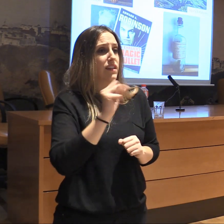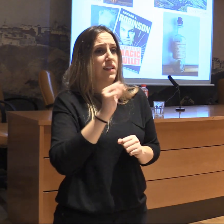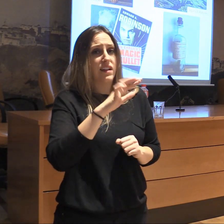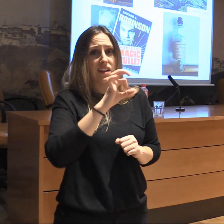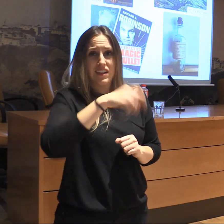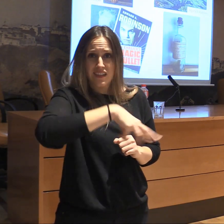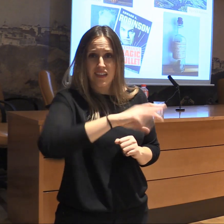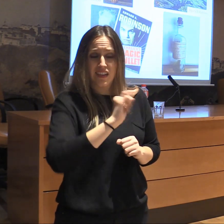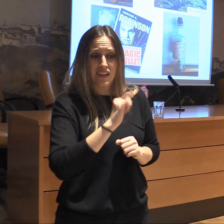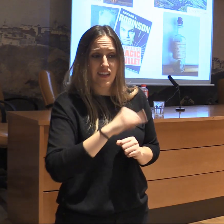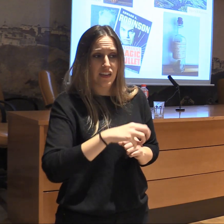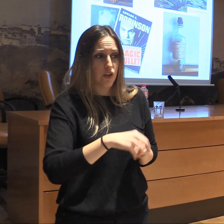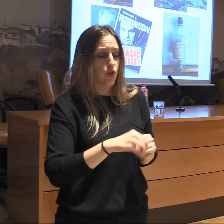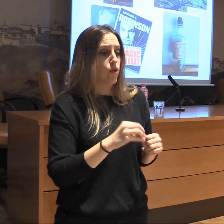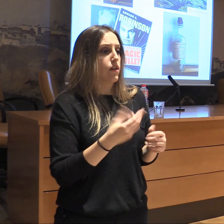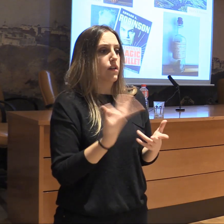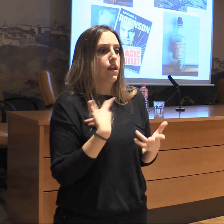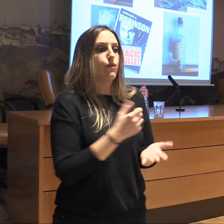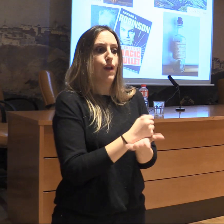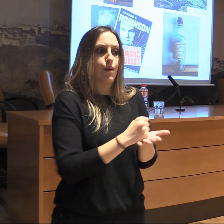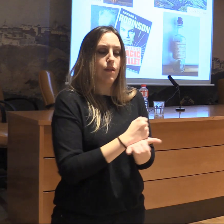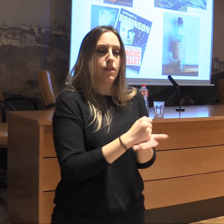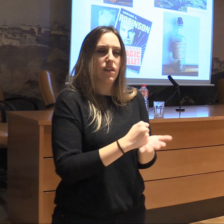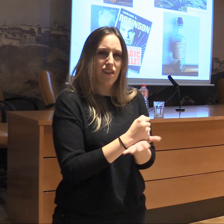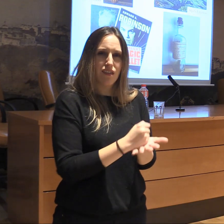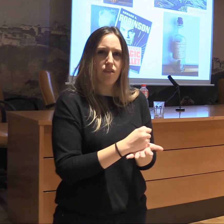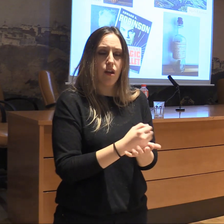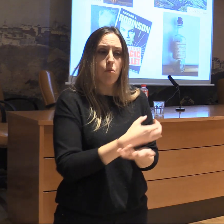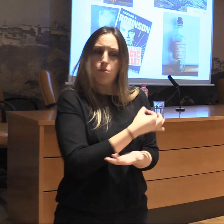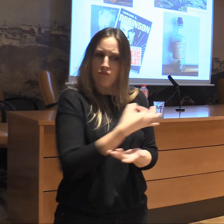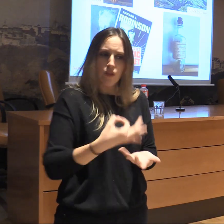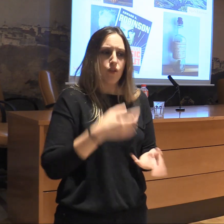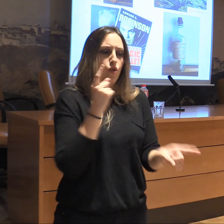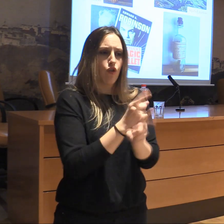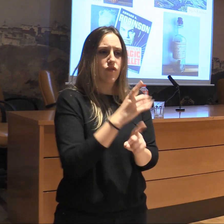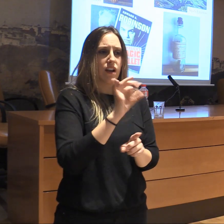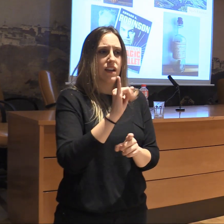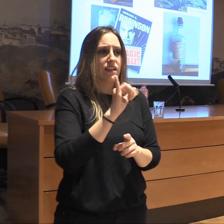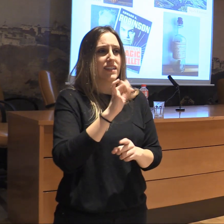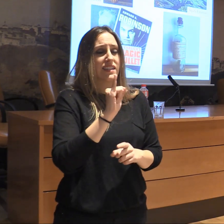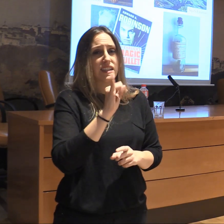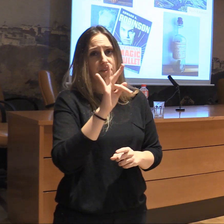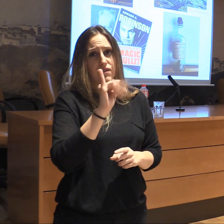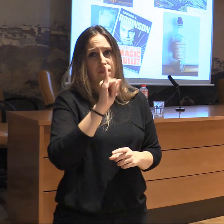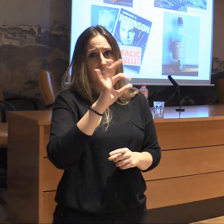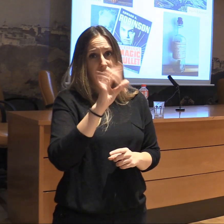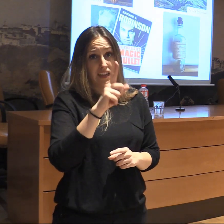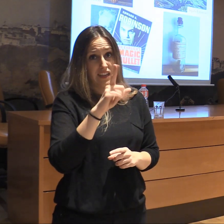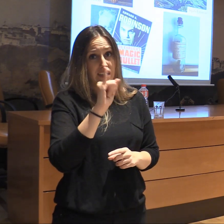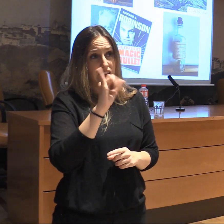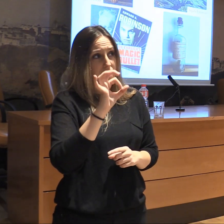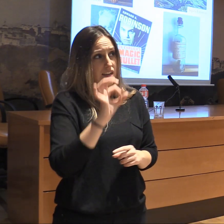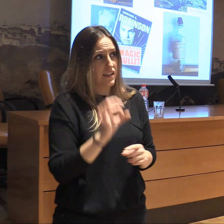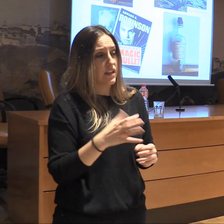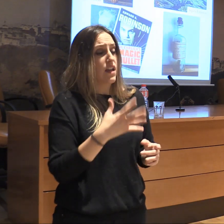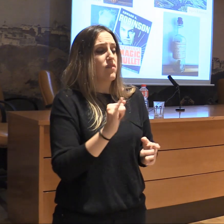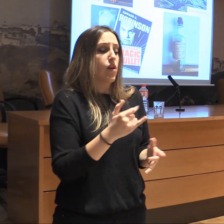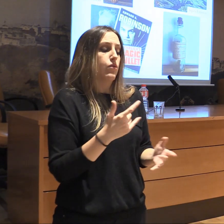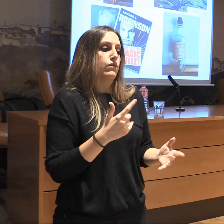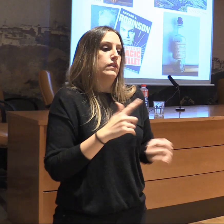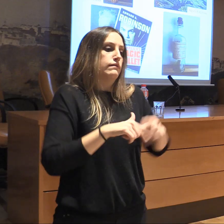medicina realmente eficiente contra la sífilis, antes del descubrimiento de los antibióticos. También tenía unos